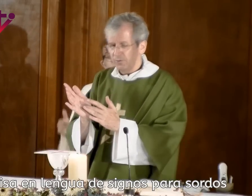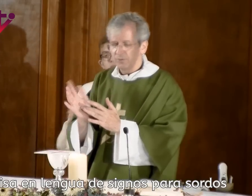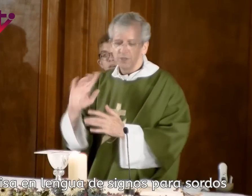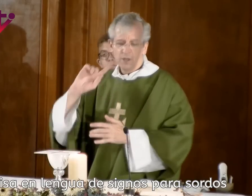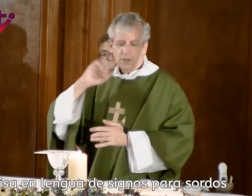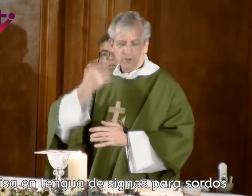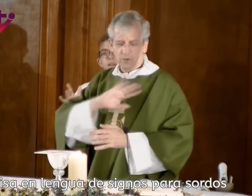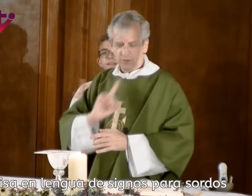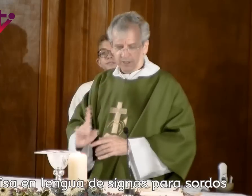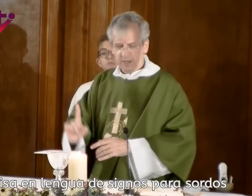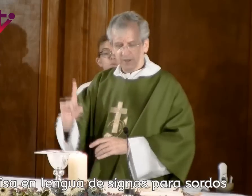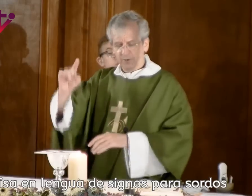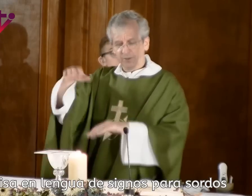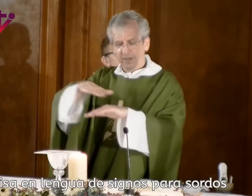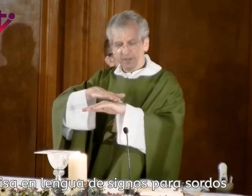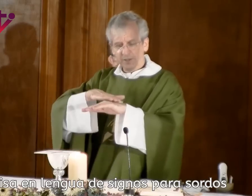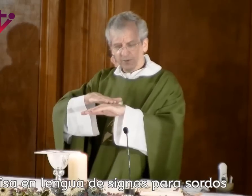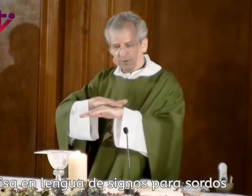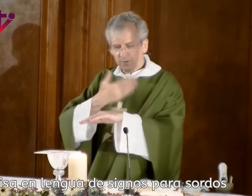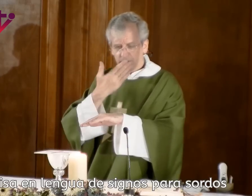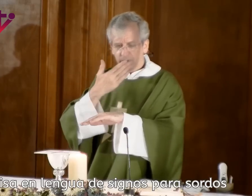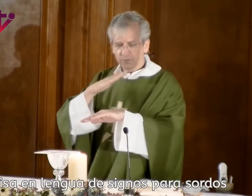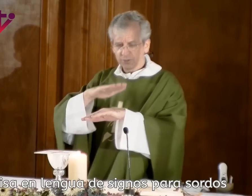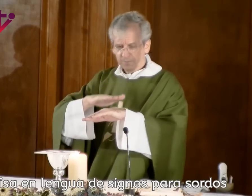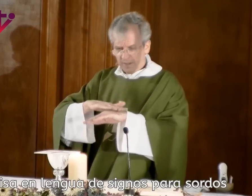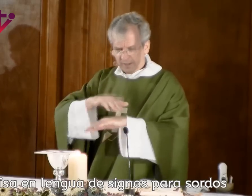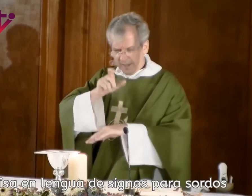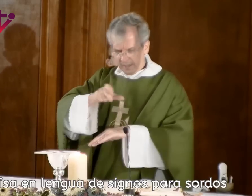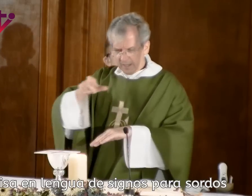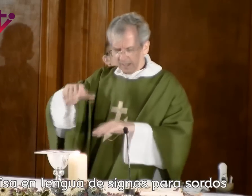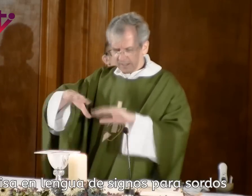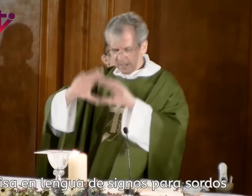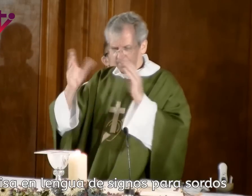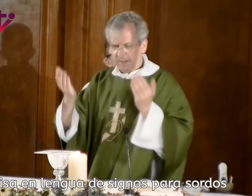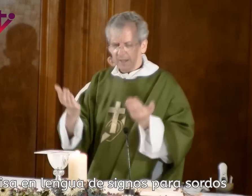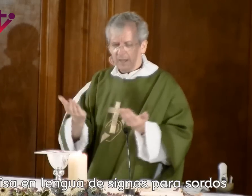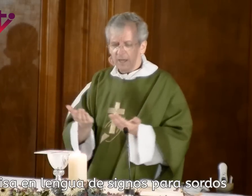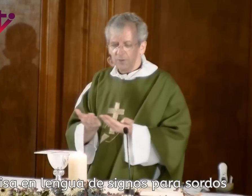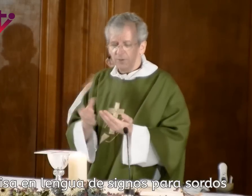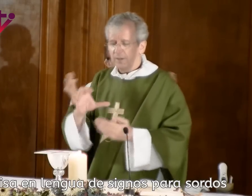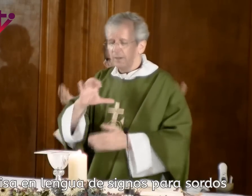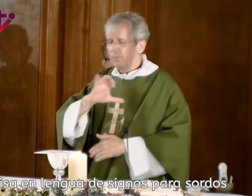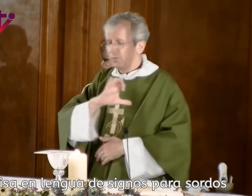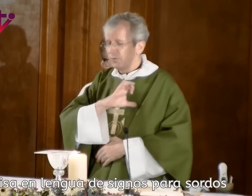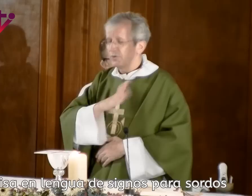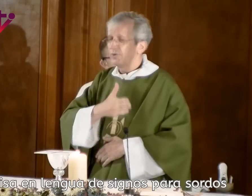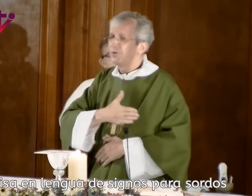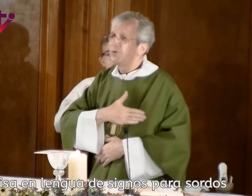nosotros. Cordero de Dios, que quitas el pecado del